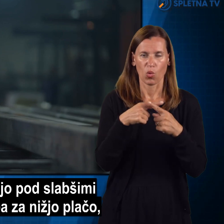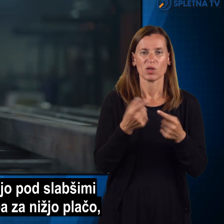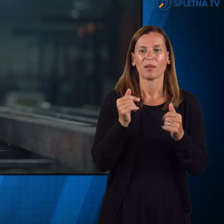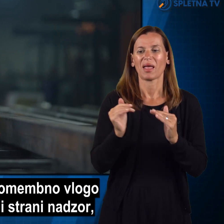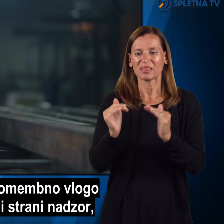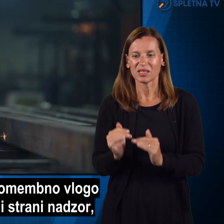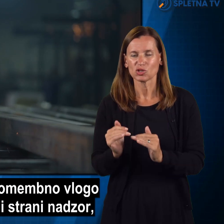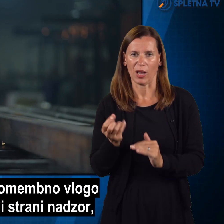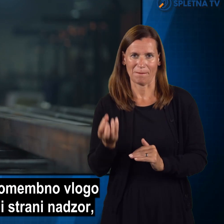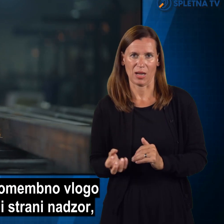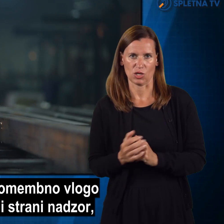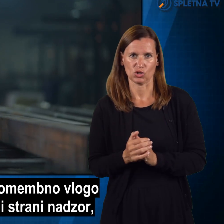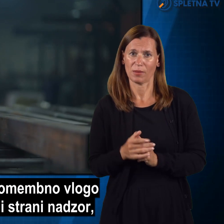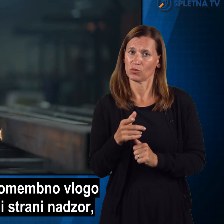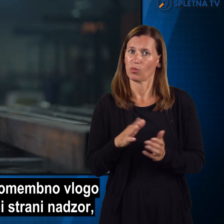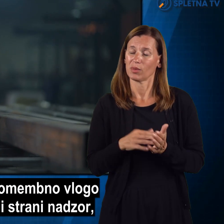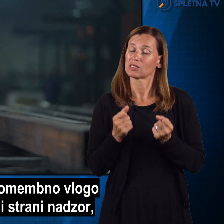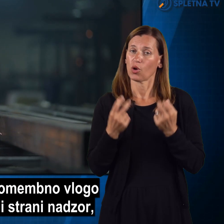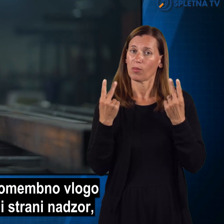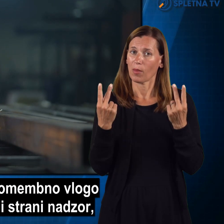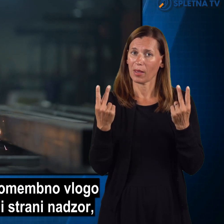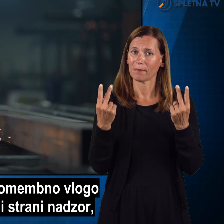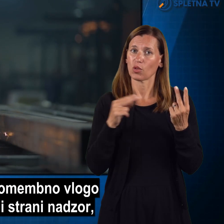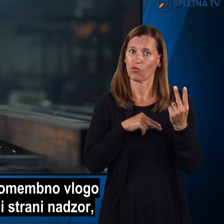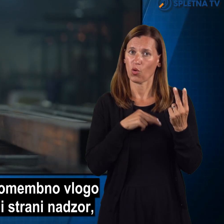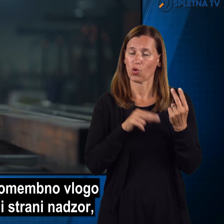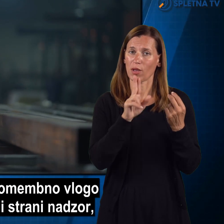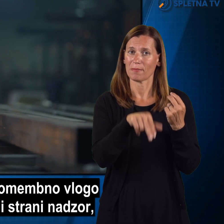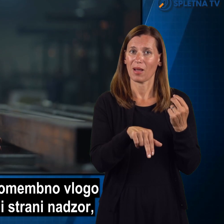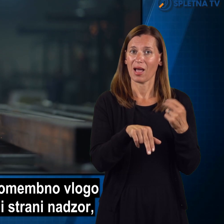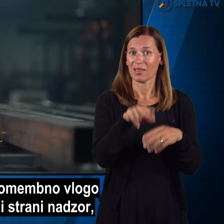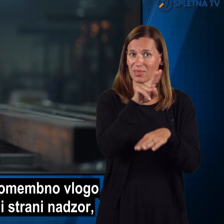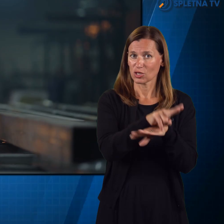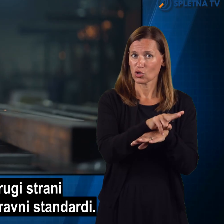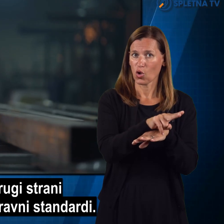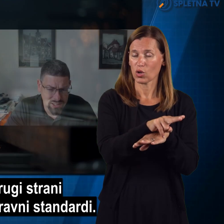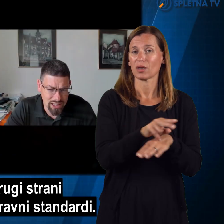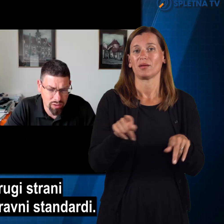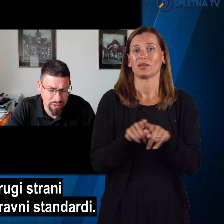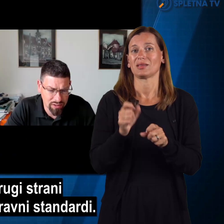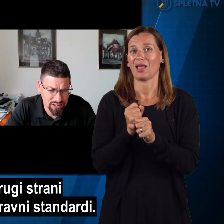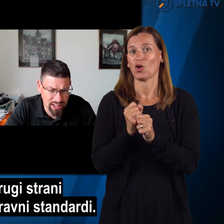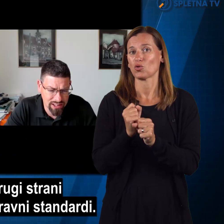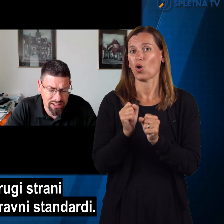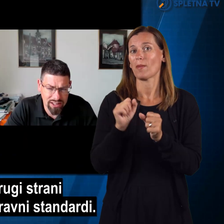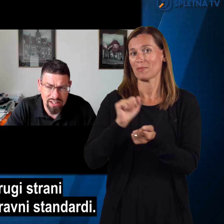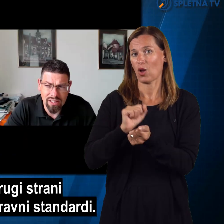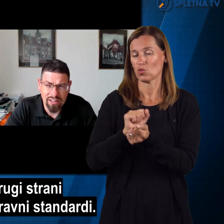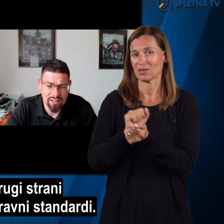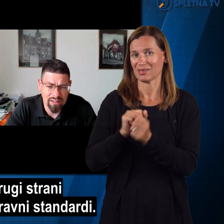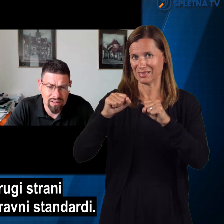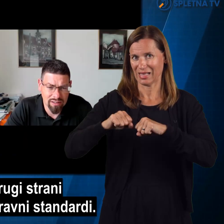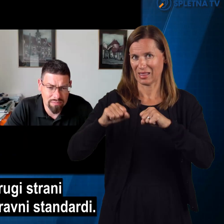za nižjo plačo, se pravi, tukaj zelo pomembno vlogo igra na eni strani nadzor, na drugi strani delovnopravni